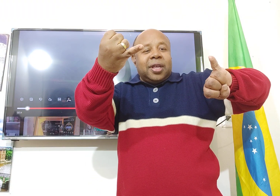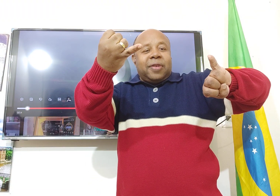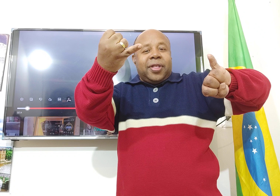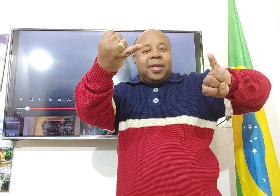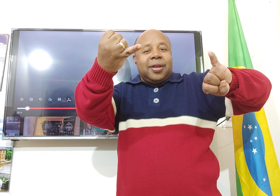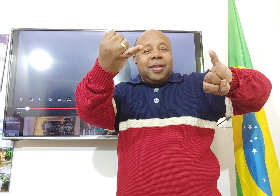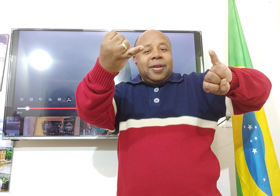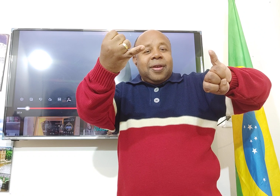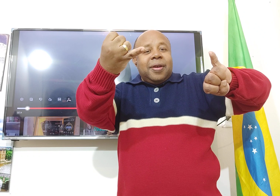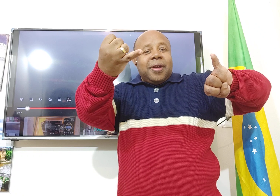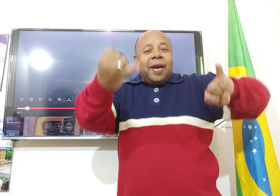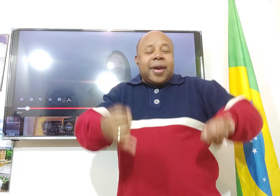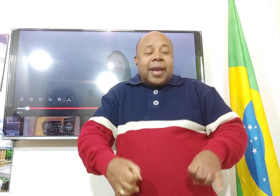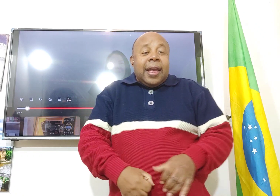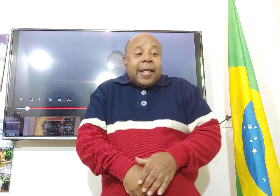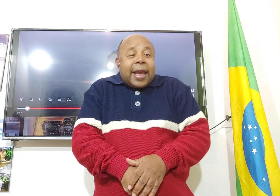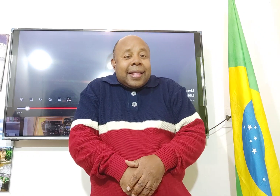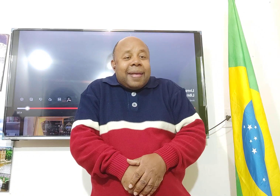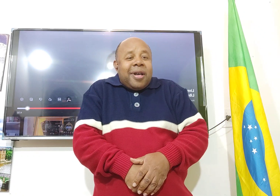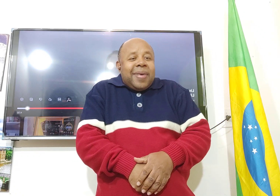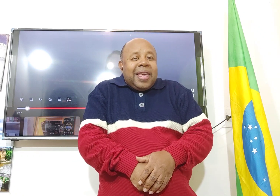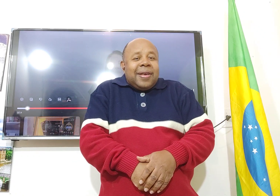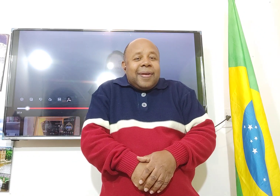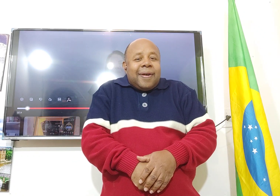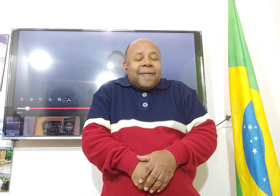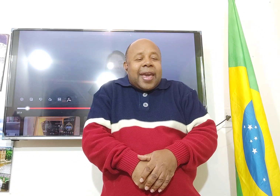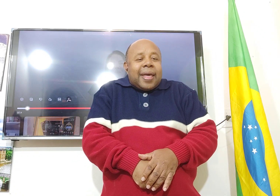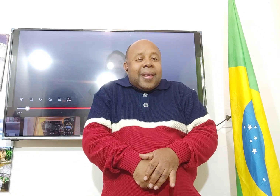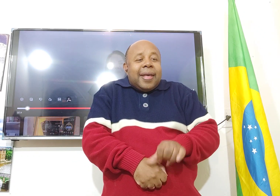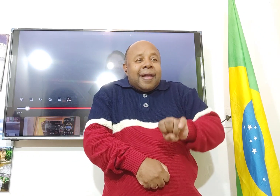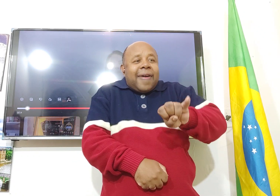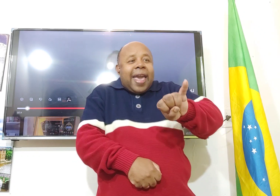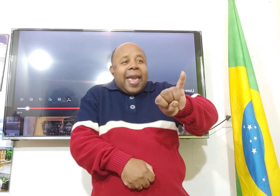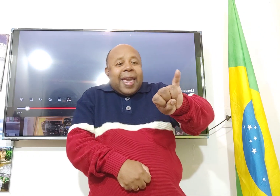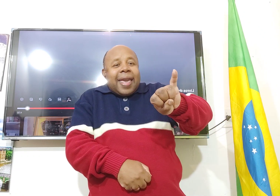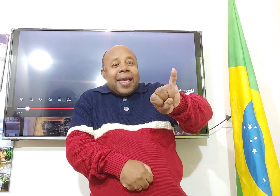você fazia? Ah, você quer ser meu amiguinho de novo? Quero. Então vai.